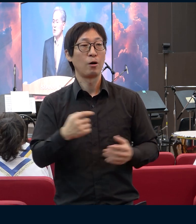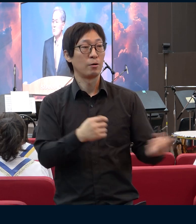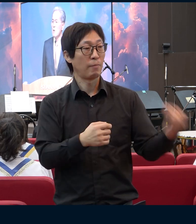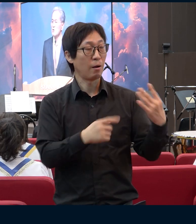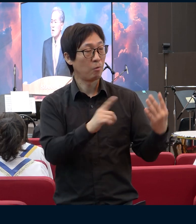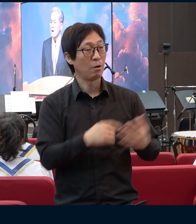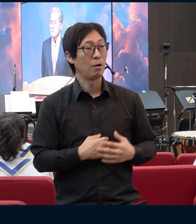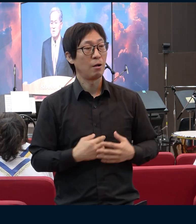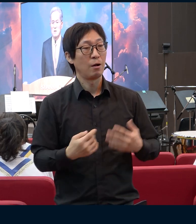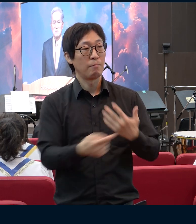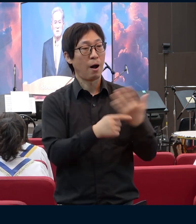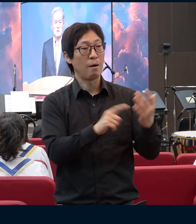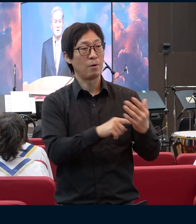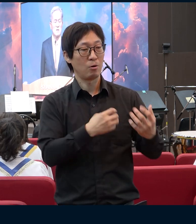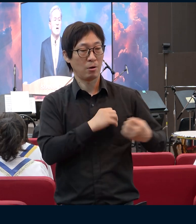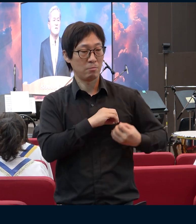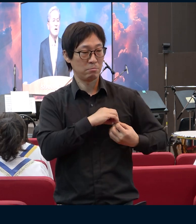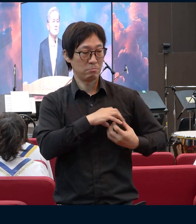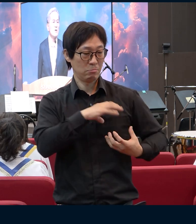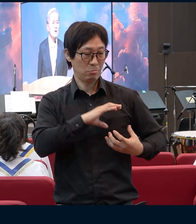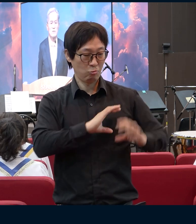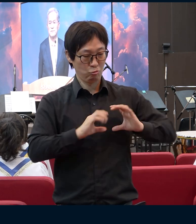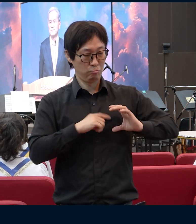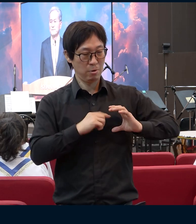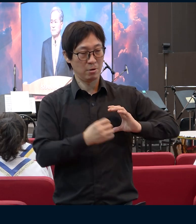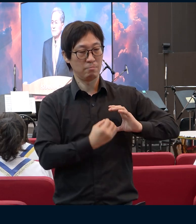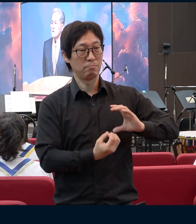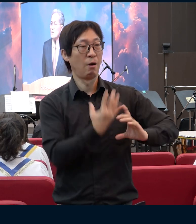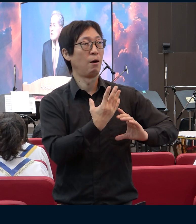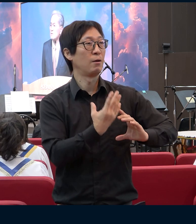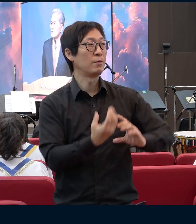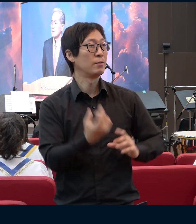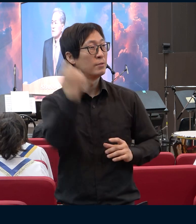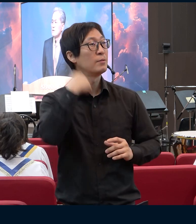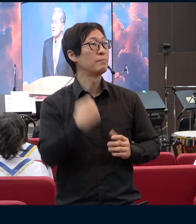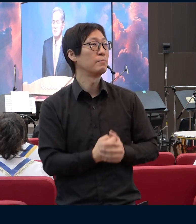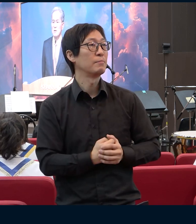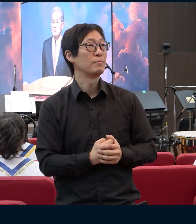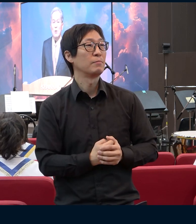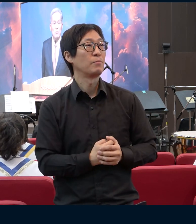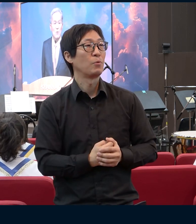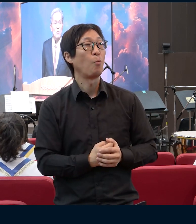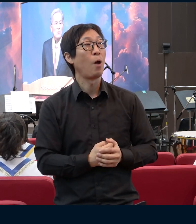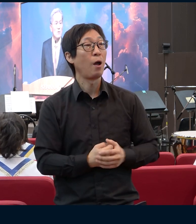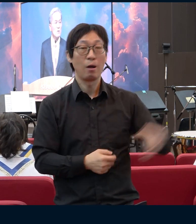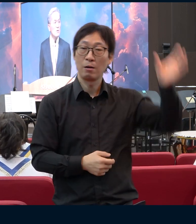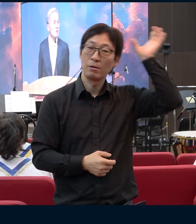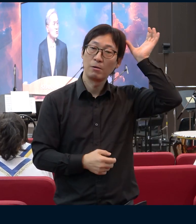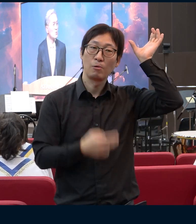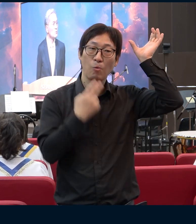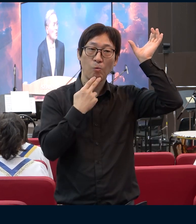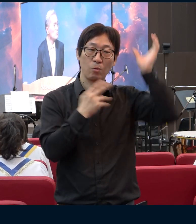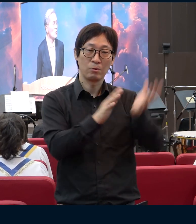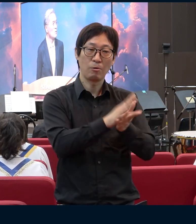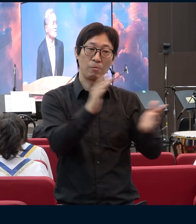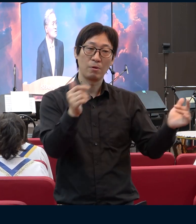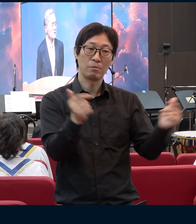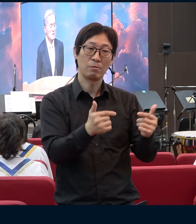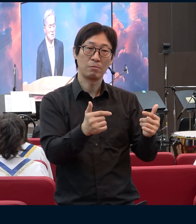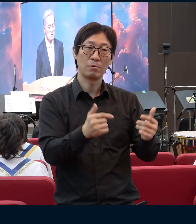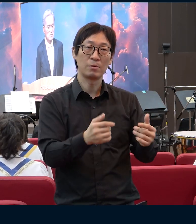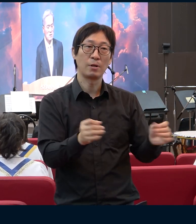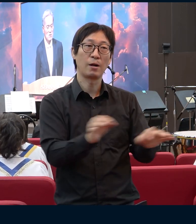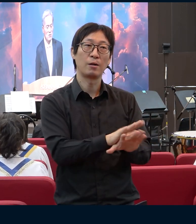같은 그런 마음으로 살아갑니다. 그냥 사는 거예요. 그냥 사는 거예요. 기대도 없고 열정도